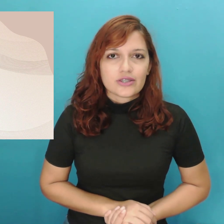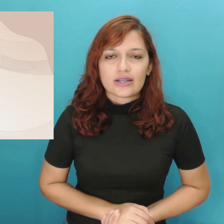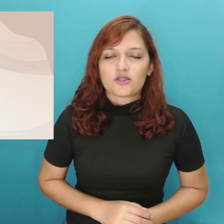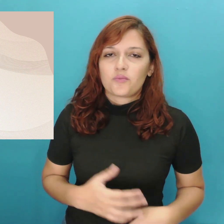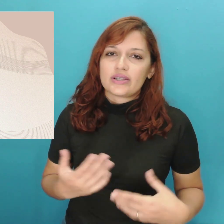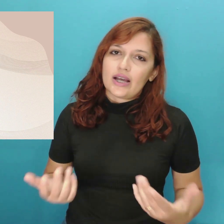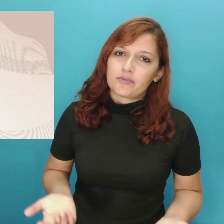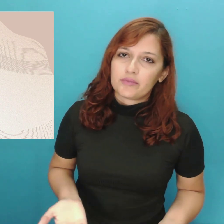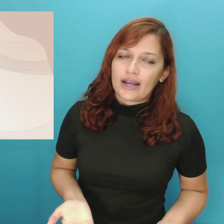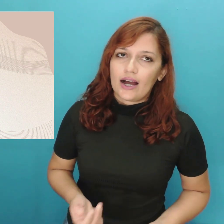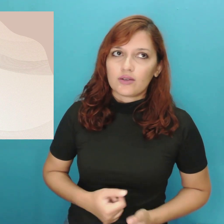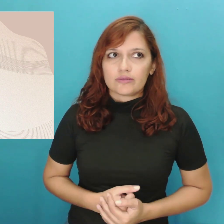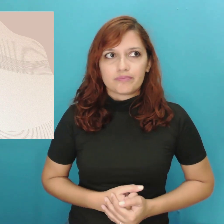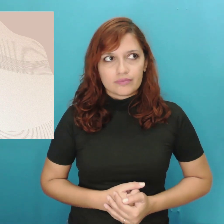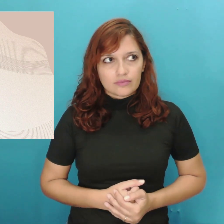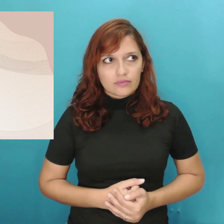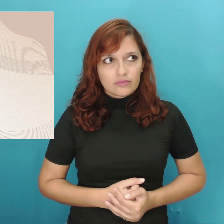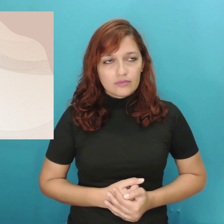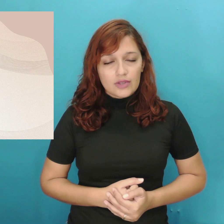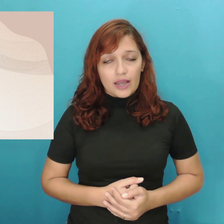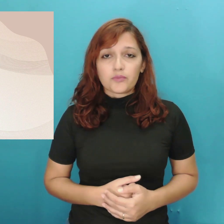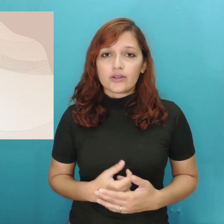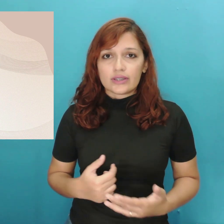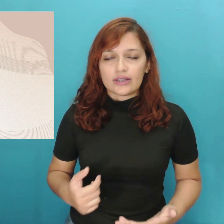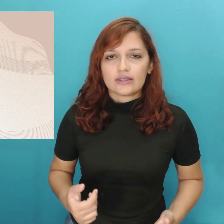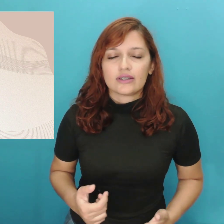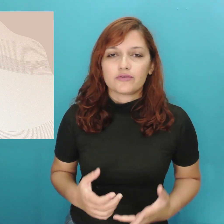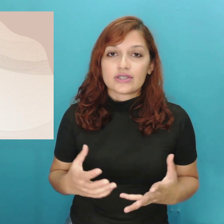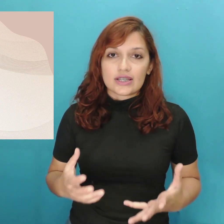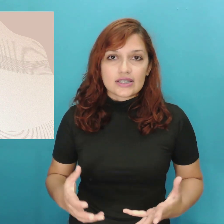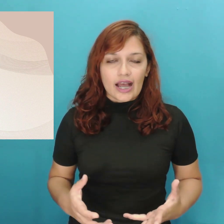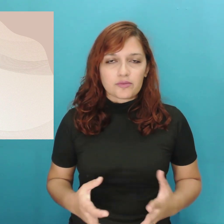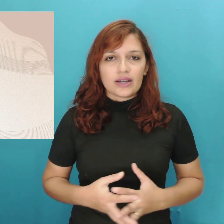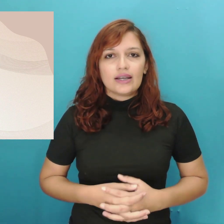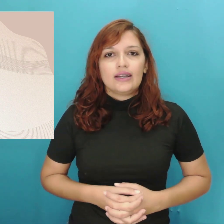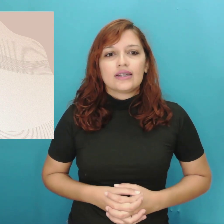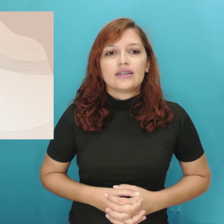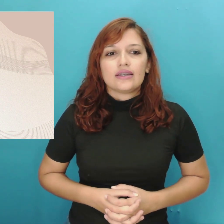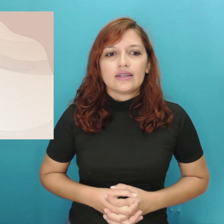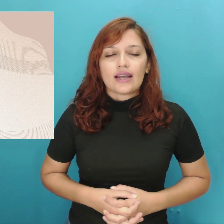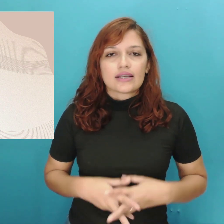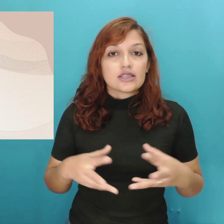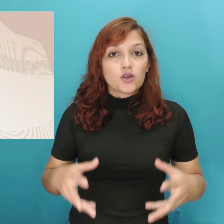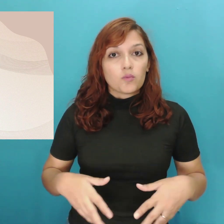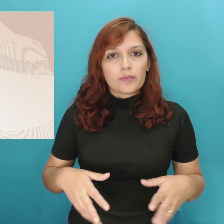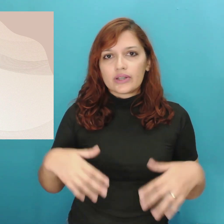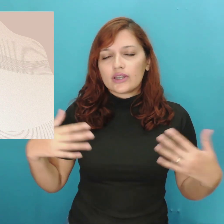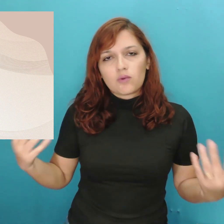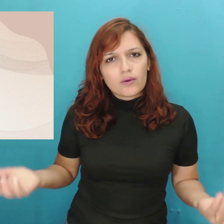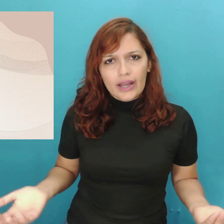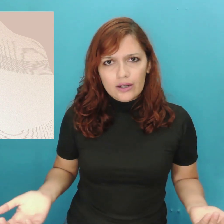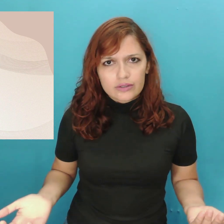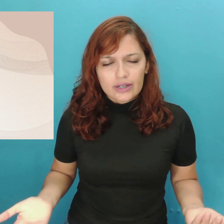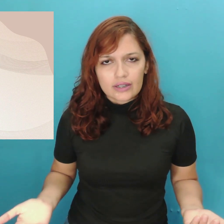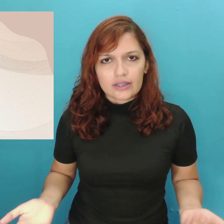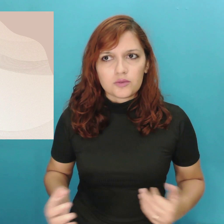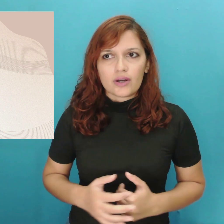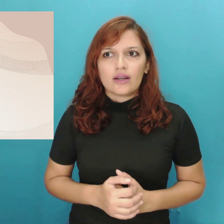dicas. Como essa é a primeira aula, é importante que você saiba que, assim como aprender qualquer outra língua,